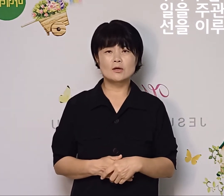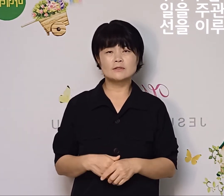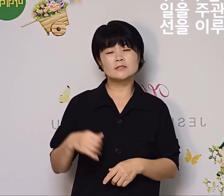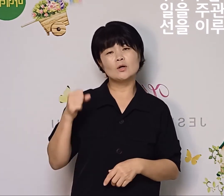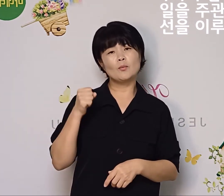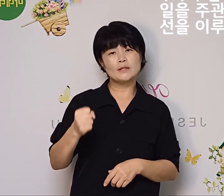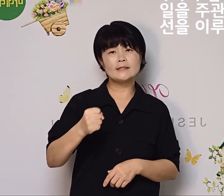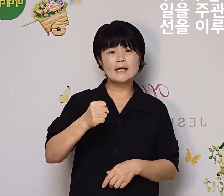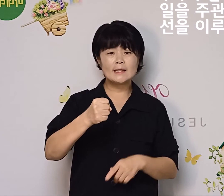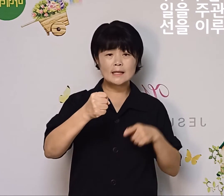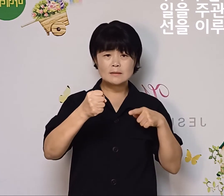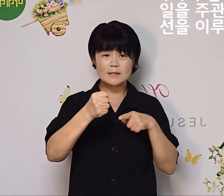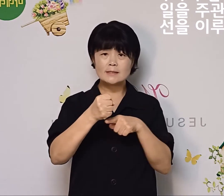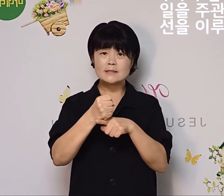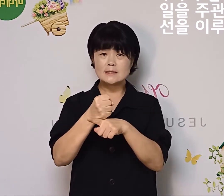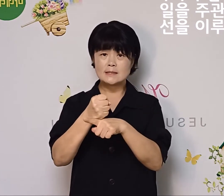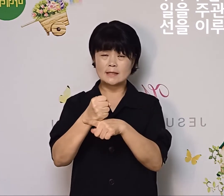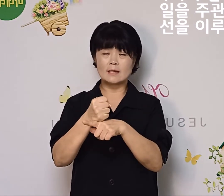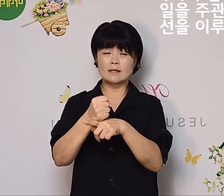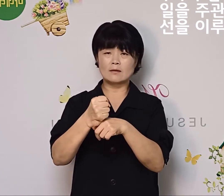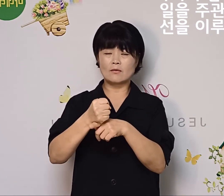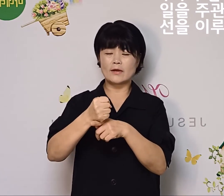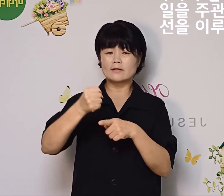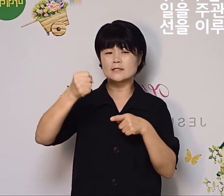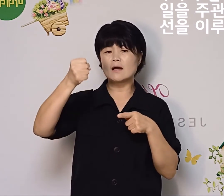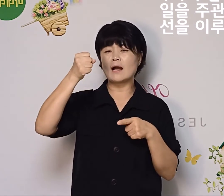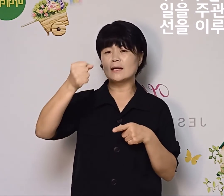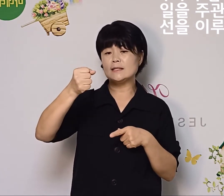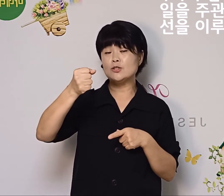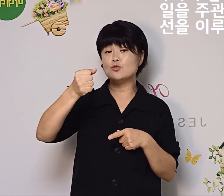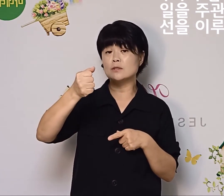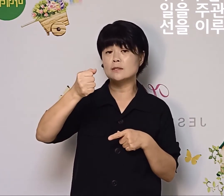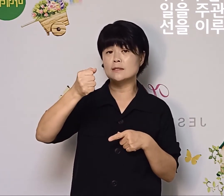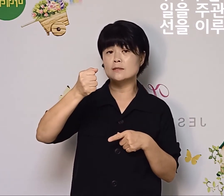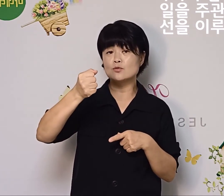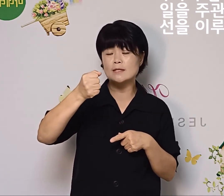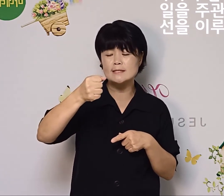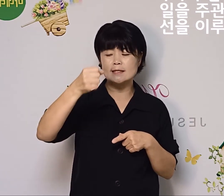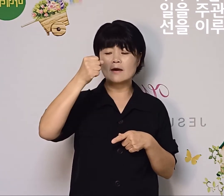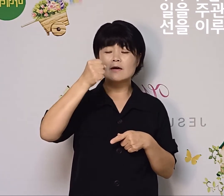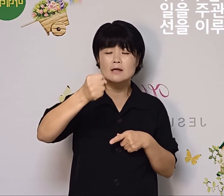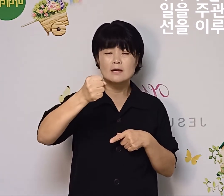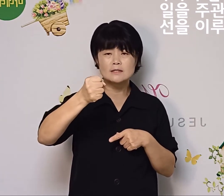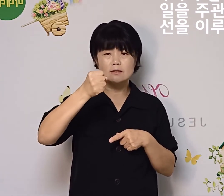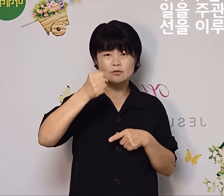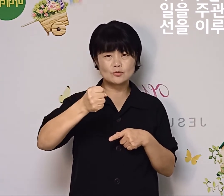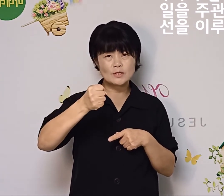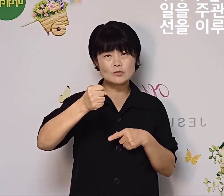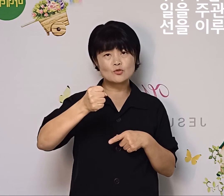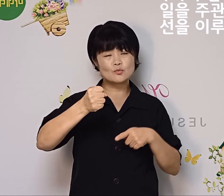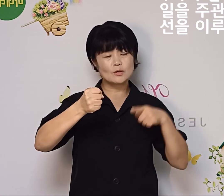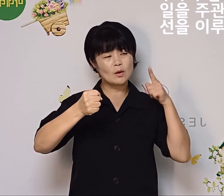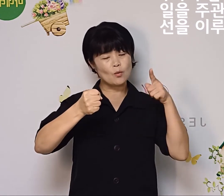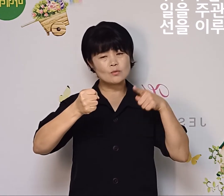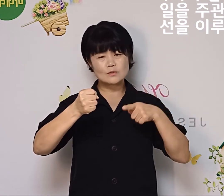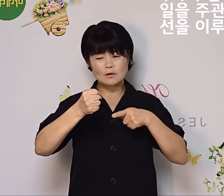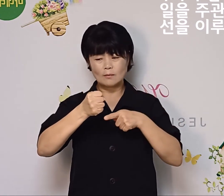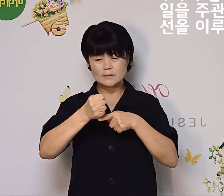저는 그것보다는 하나님의 뜻을 얘기할 거예요. 그래서 아까 이웃 수화 있잖아요. 그래서 왼손 주먹에 오른손